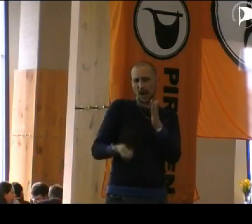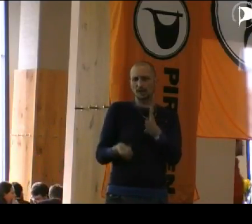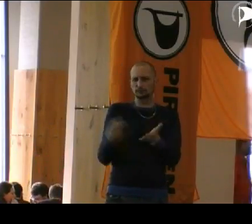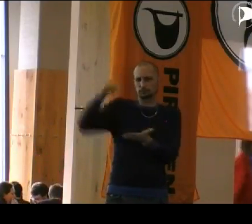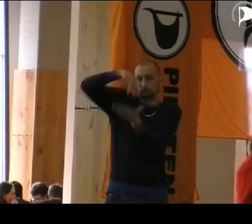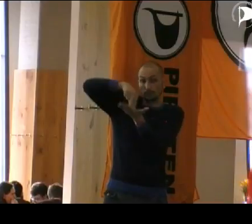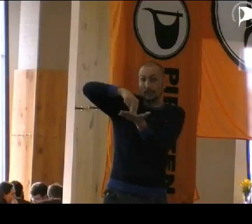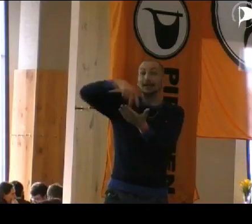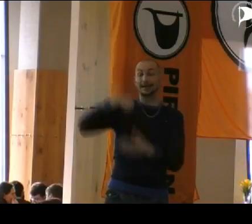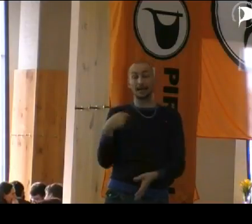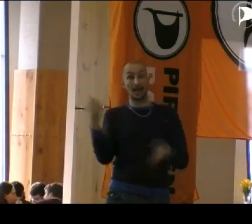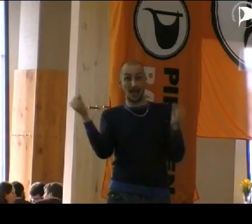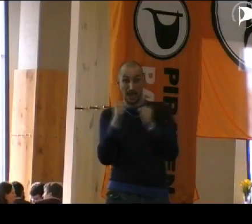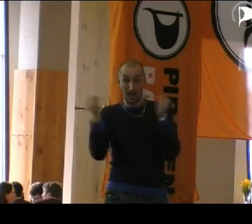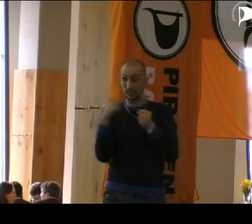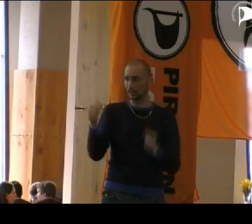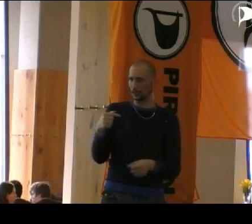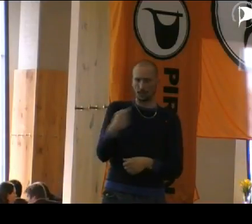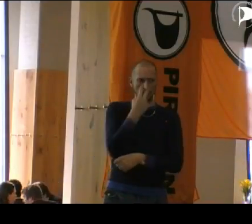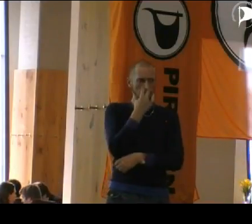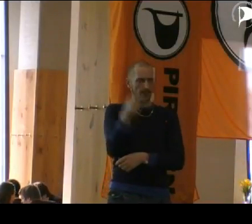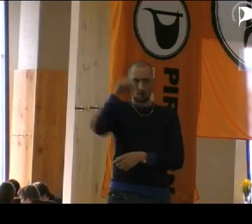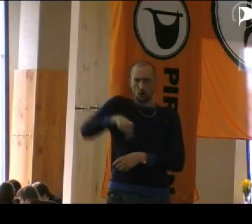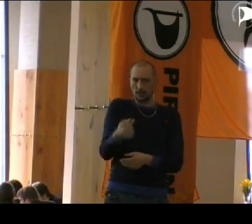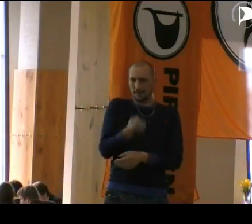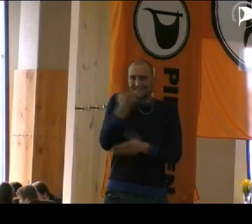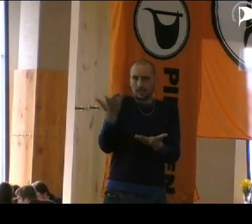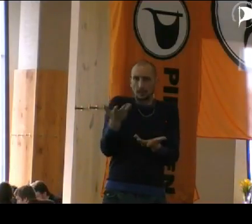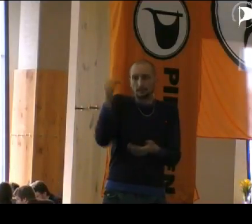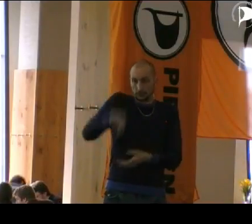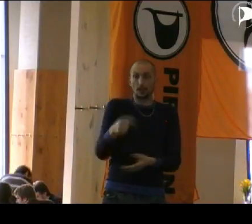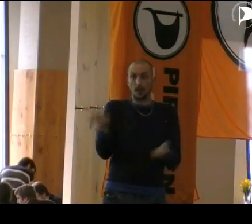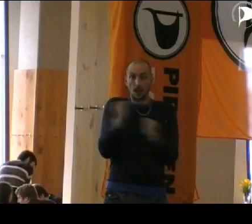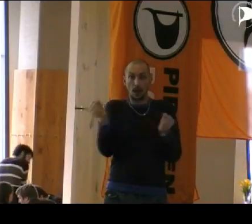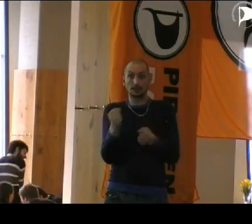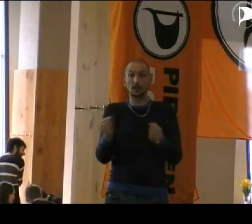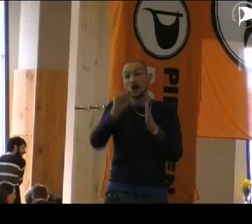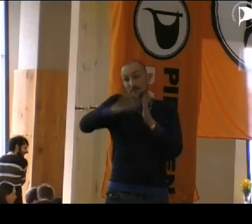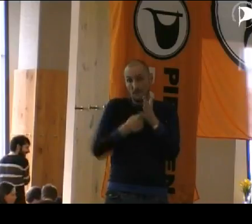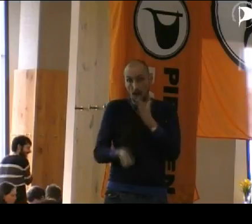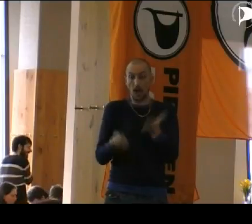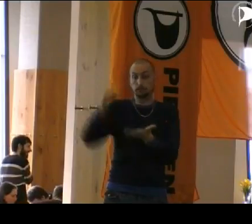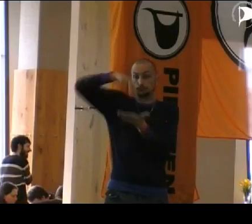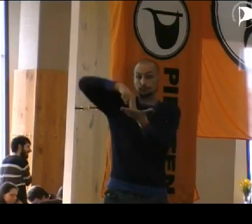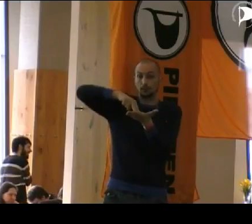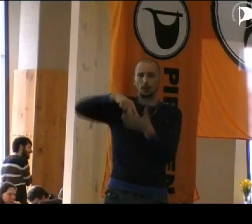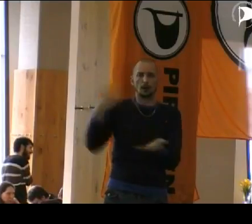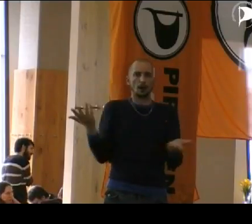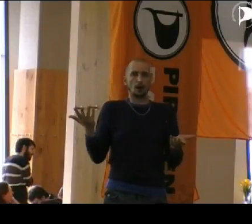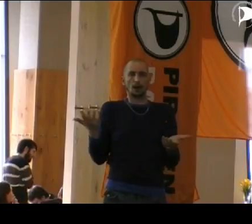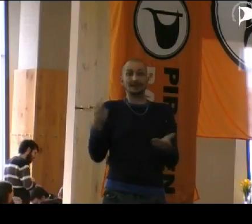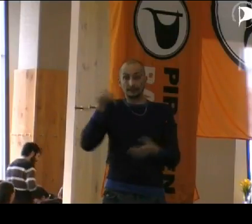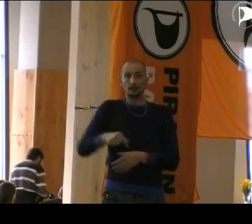diese angst nicht zur wahl zu stellen weil es ist ziemlich gefährlich ein